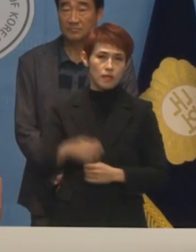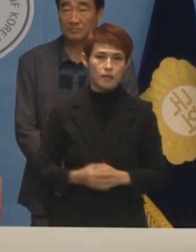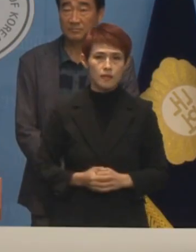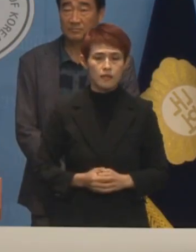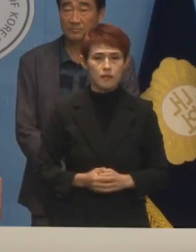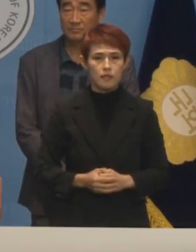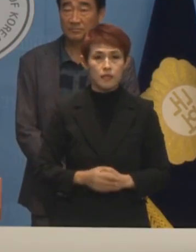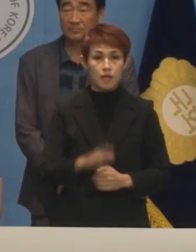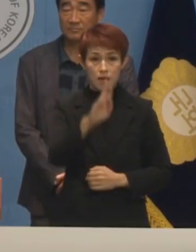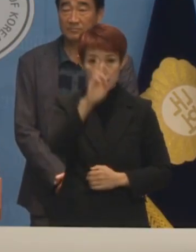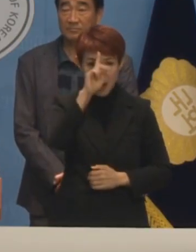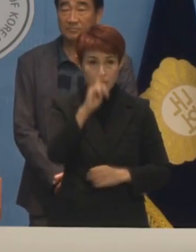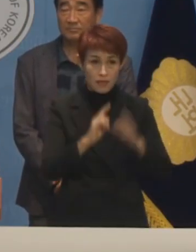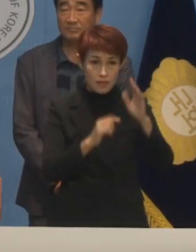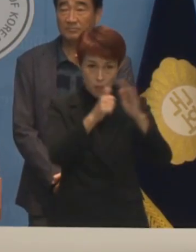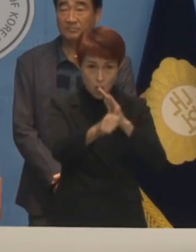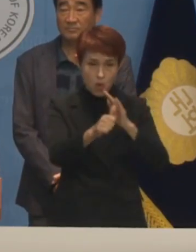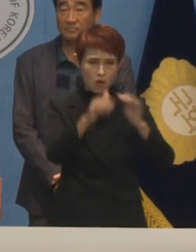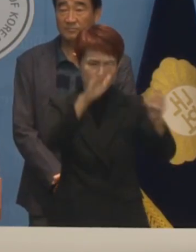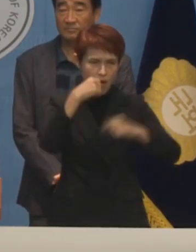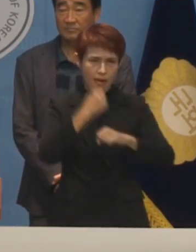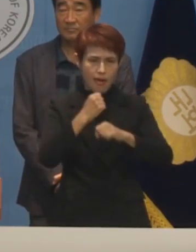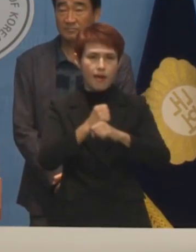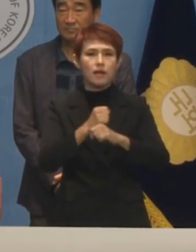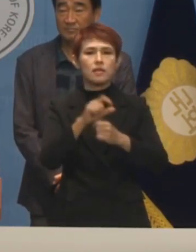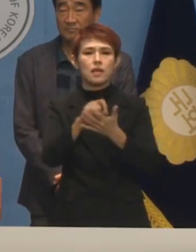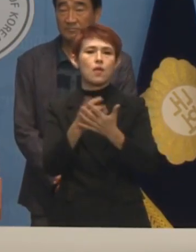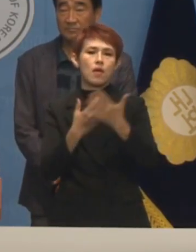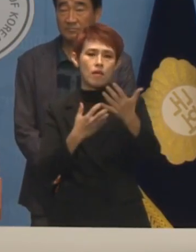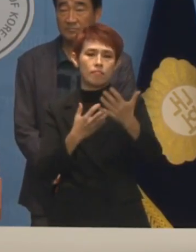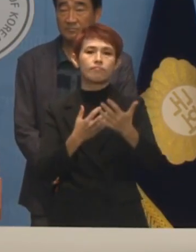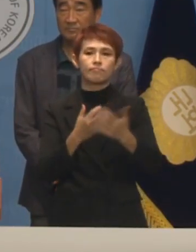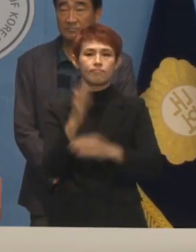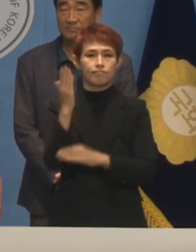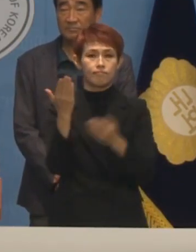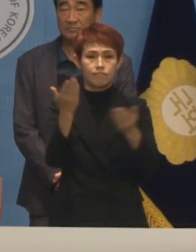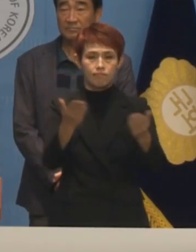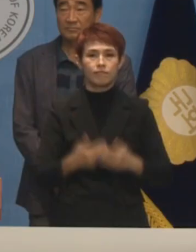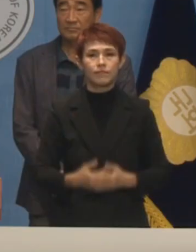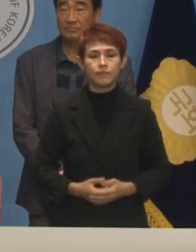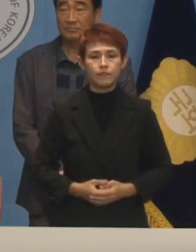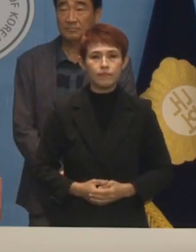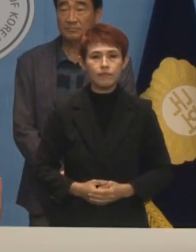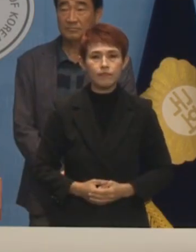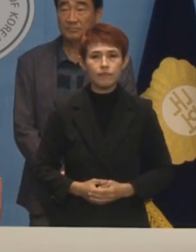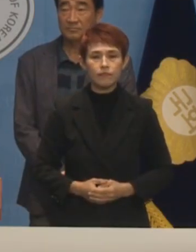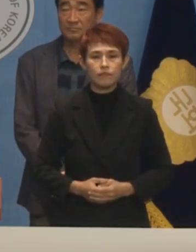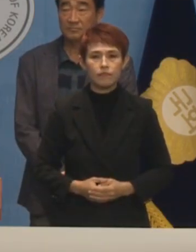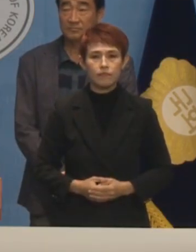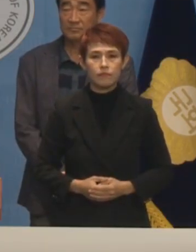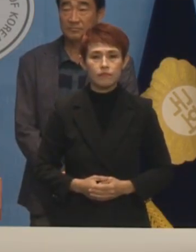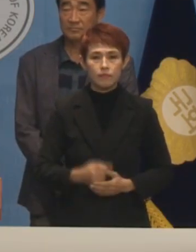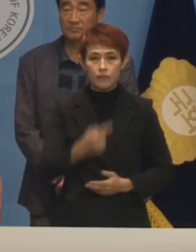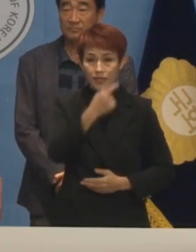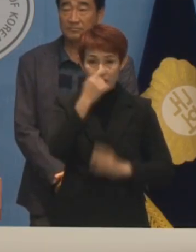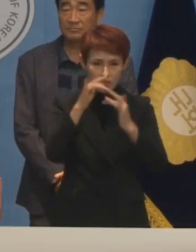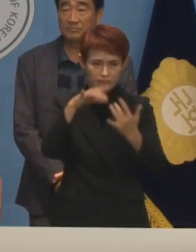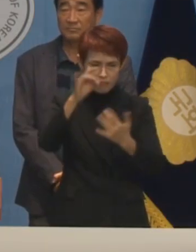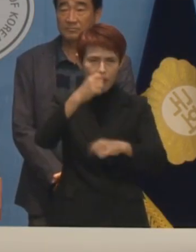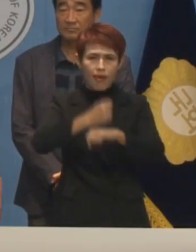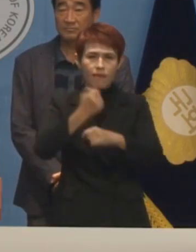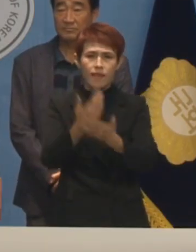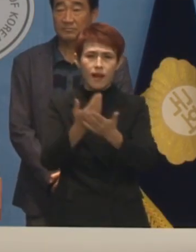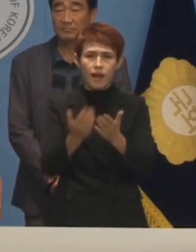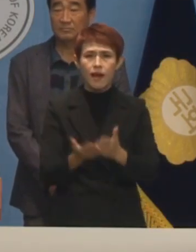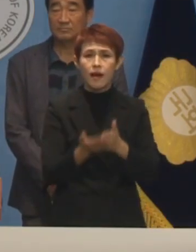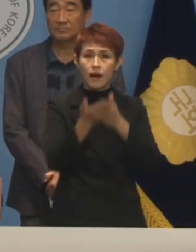시작하도록 하겠습니다. 처음 말씀을 좀 듣도록 하겠습니다. 기자회견 취지와 증인 채택 요구